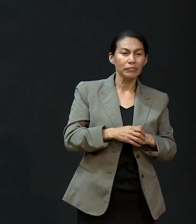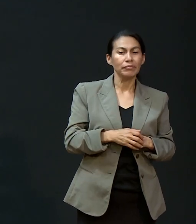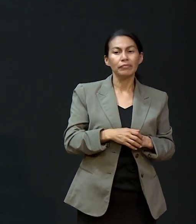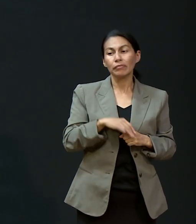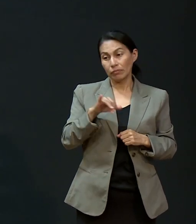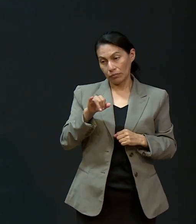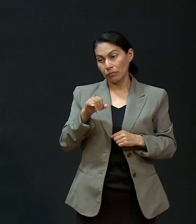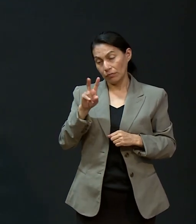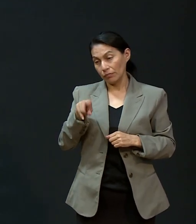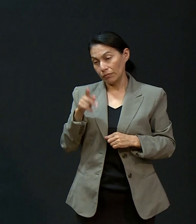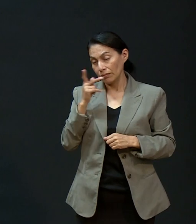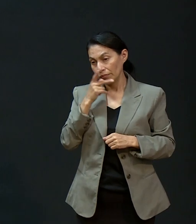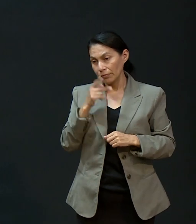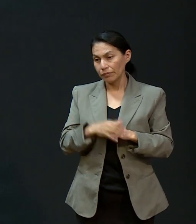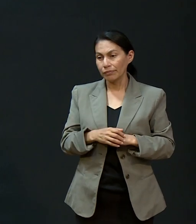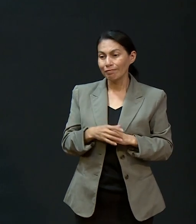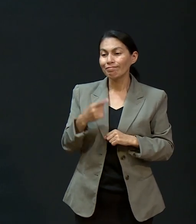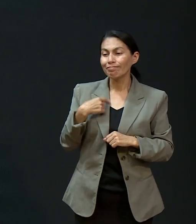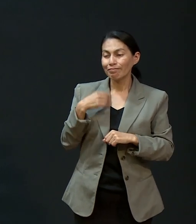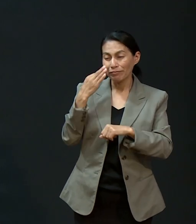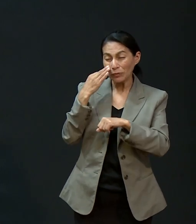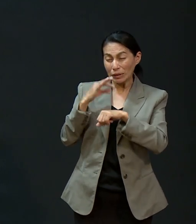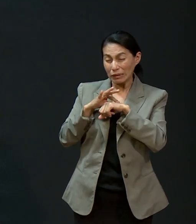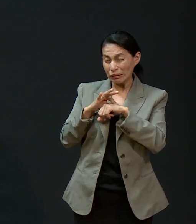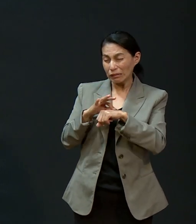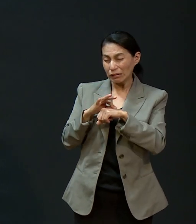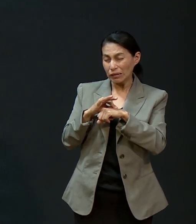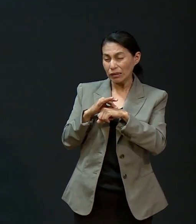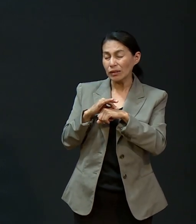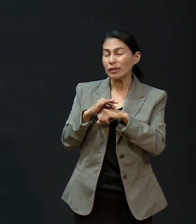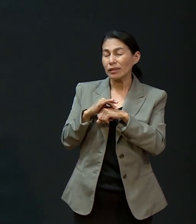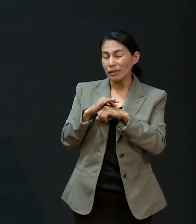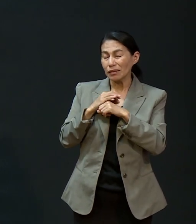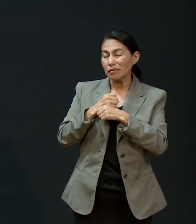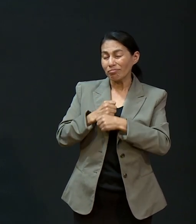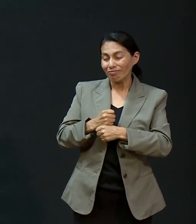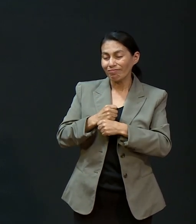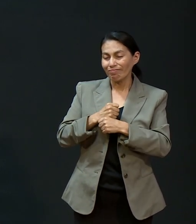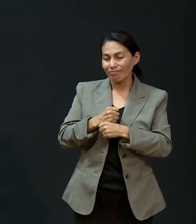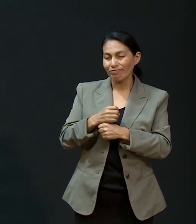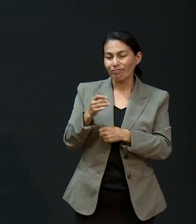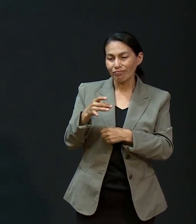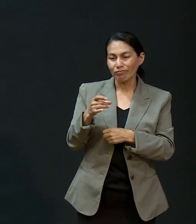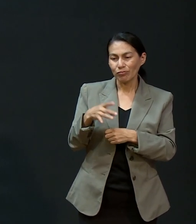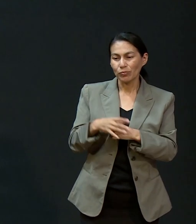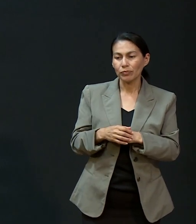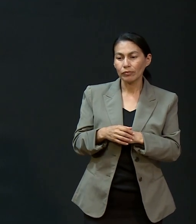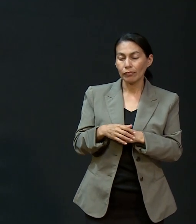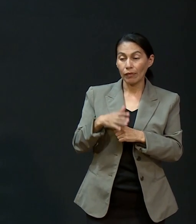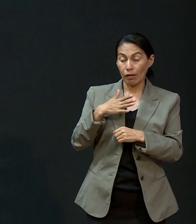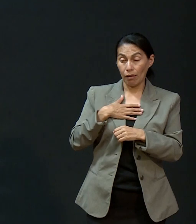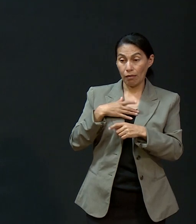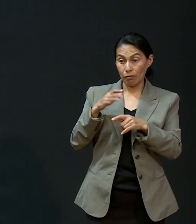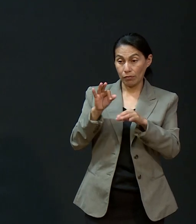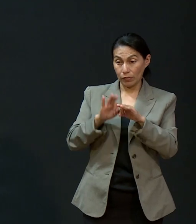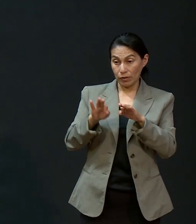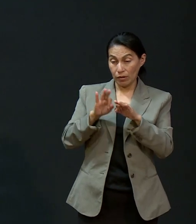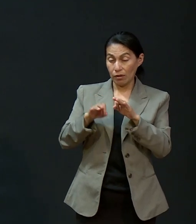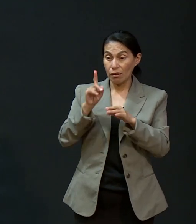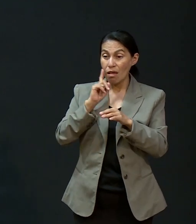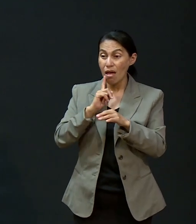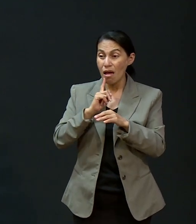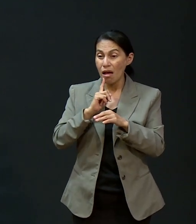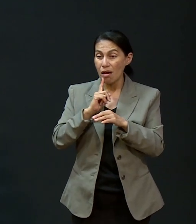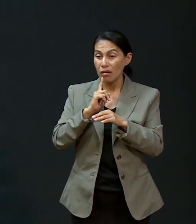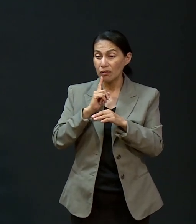Pues, tuve una experiencia un poco dolorosa hasta el momento. Perdí a